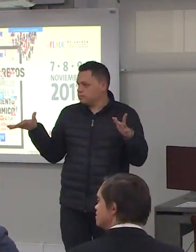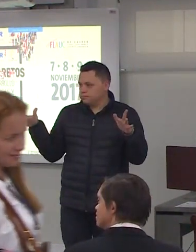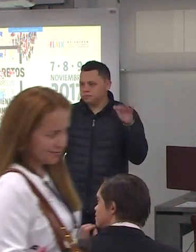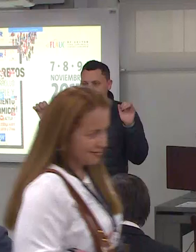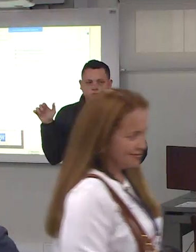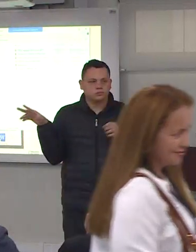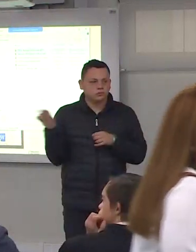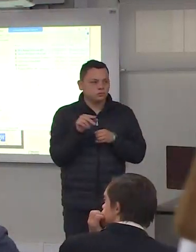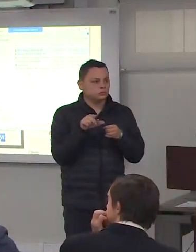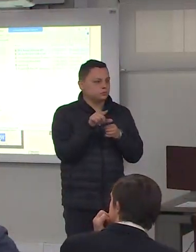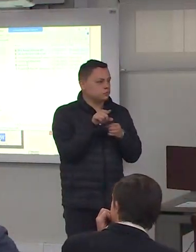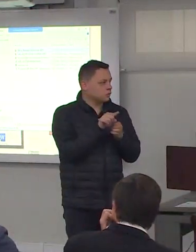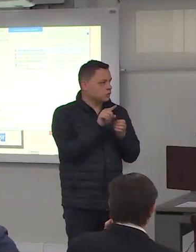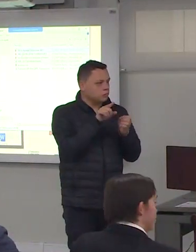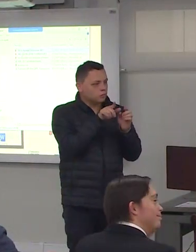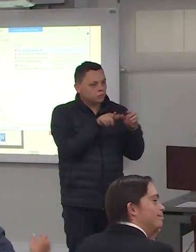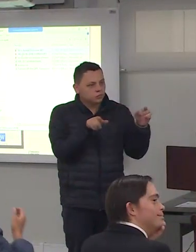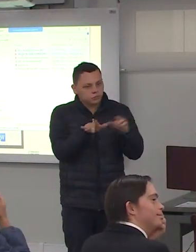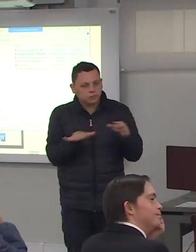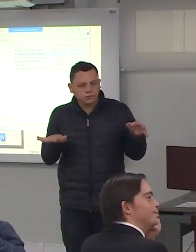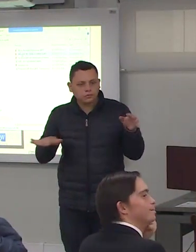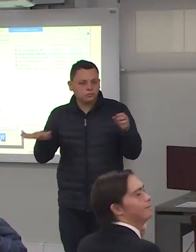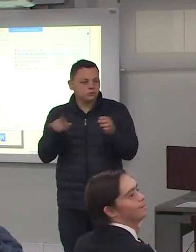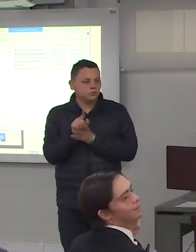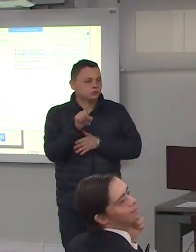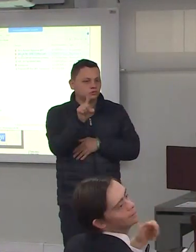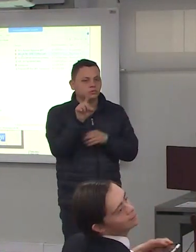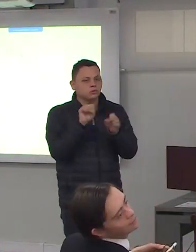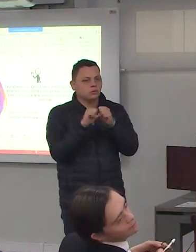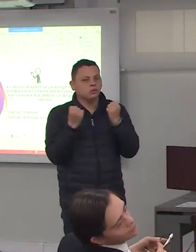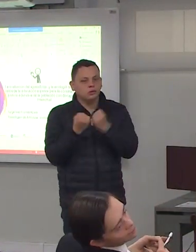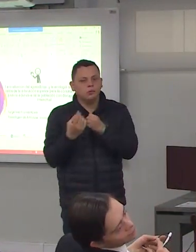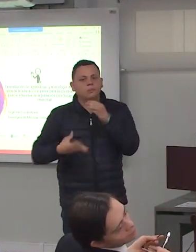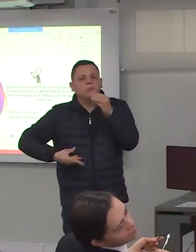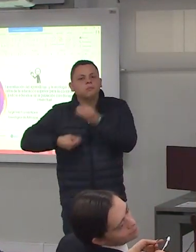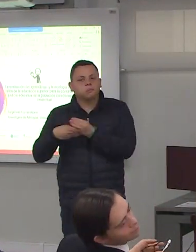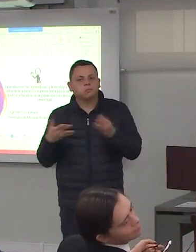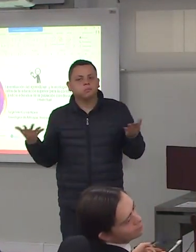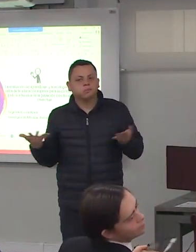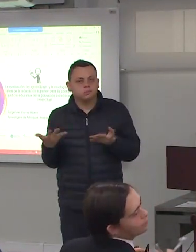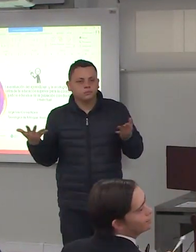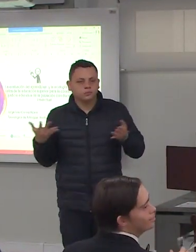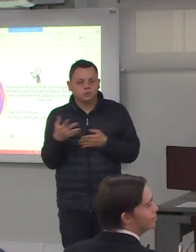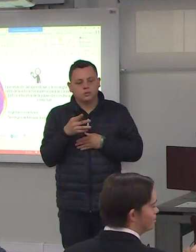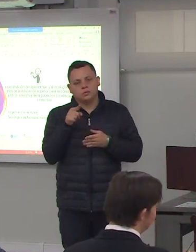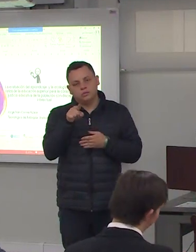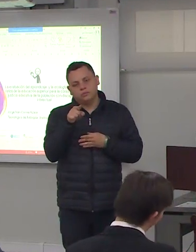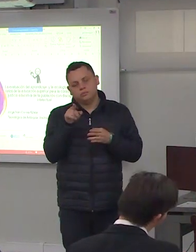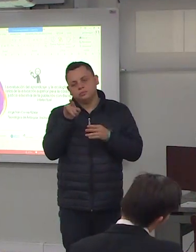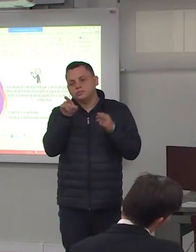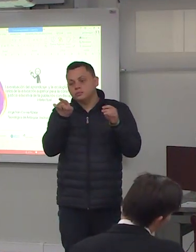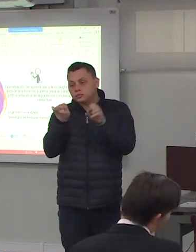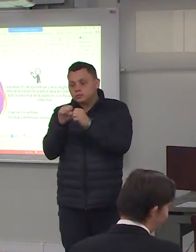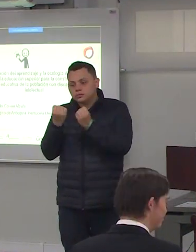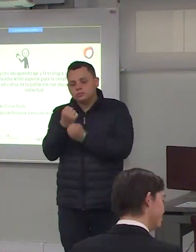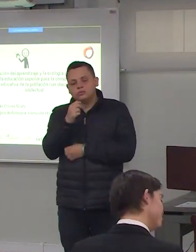las localidades agotadas. Hay un salón adicional, el número 311,